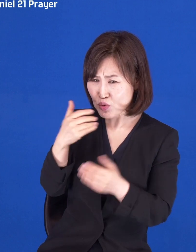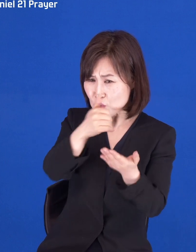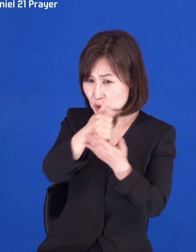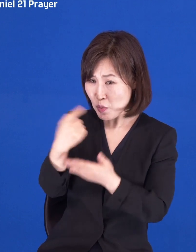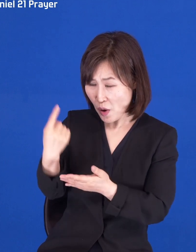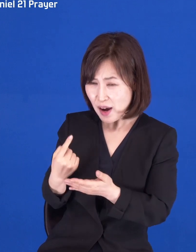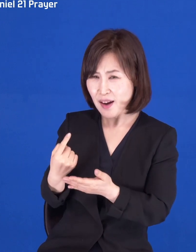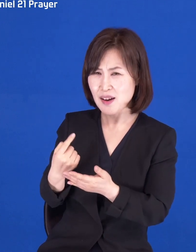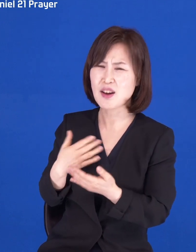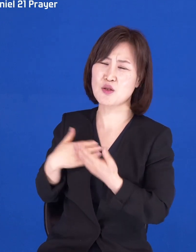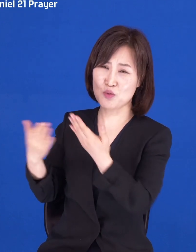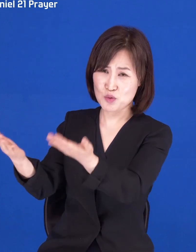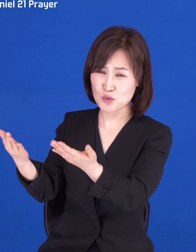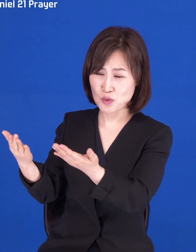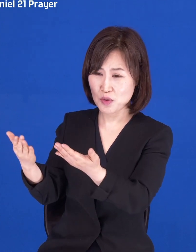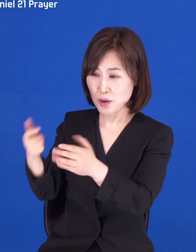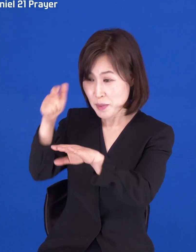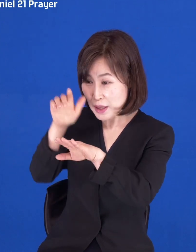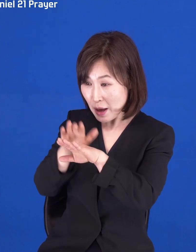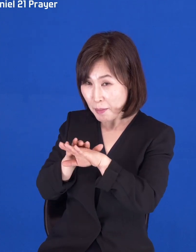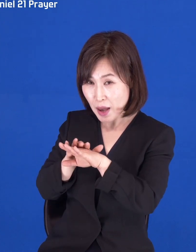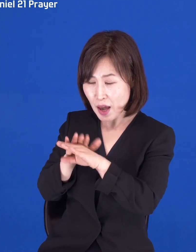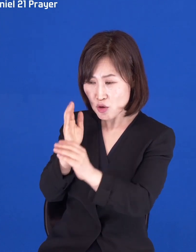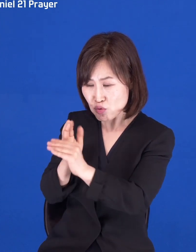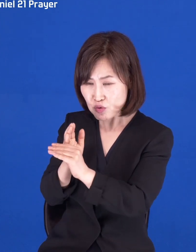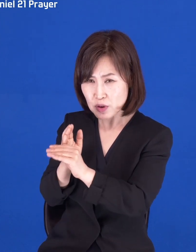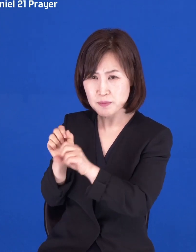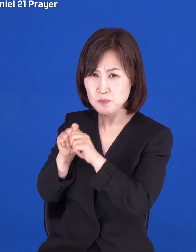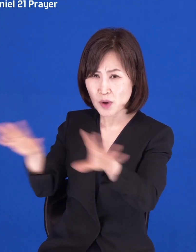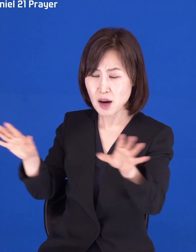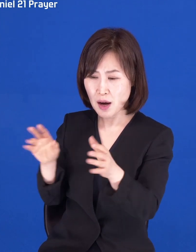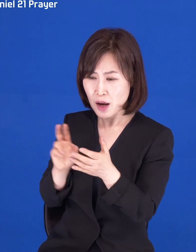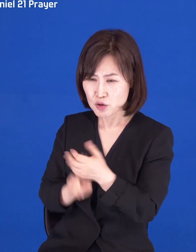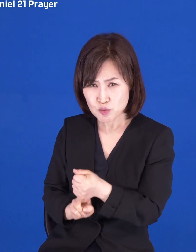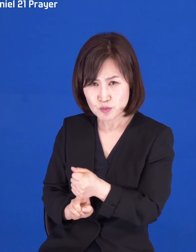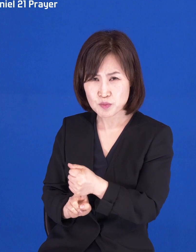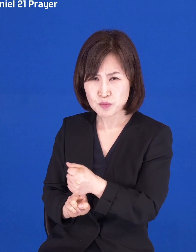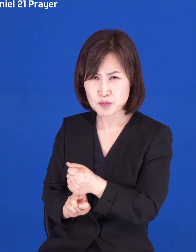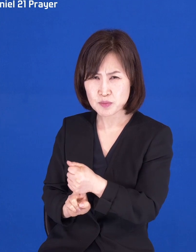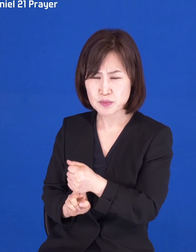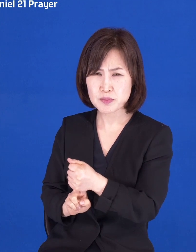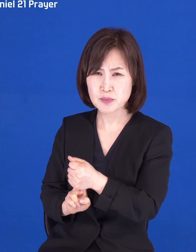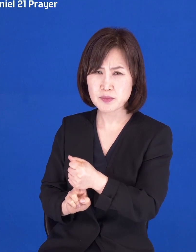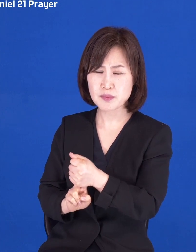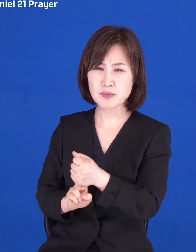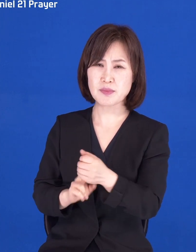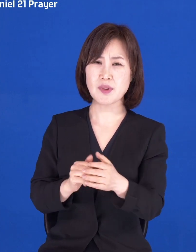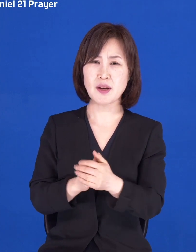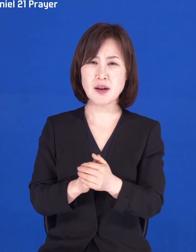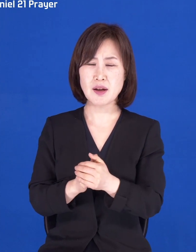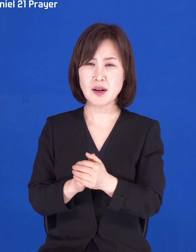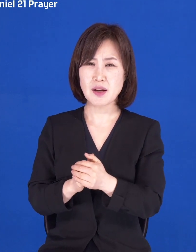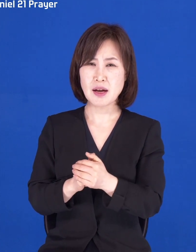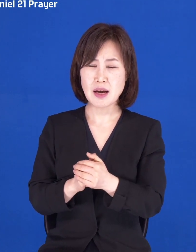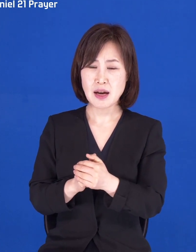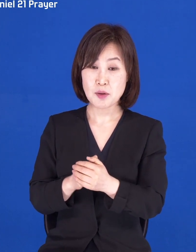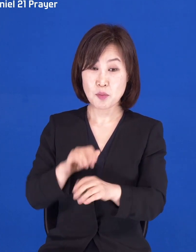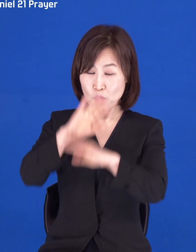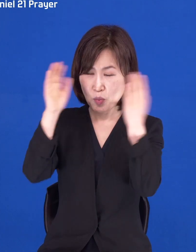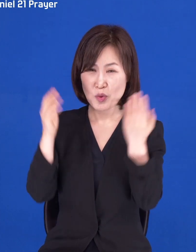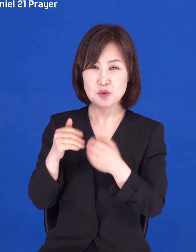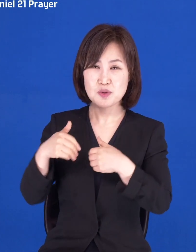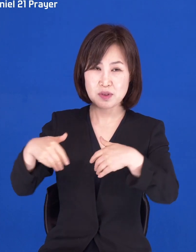전해드리고, 그러면 예배를 드리시다가도 싹 흩어지셨어요. 골방으로도 들어가시고 그러셨다 다 가시면은